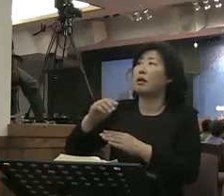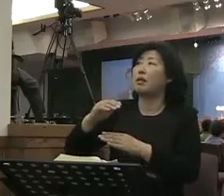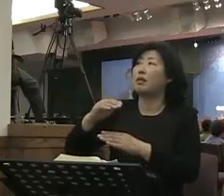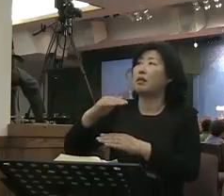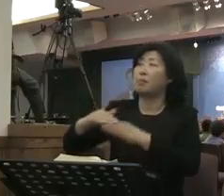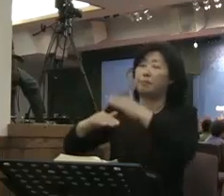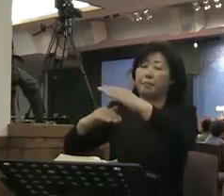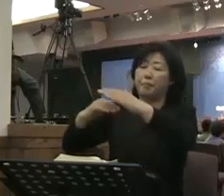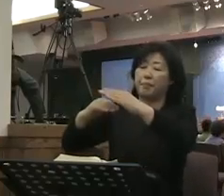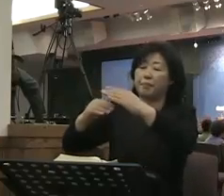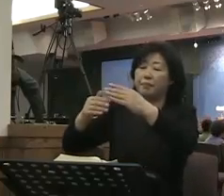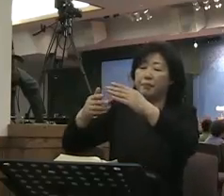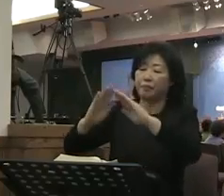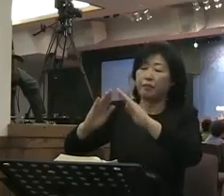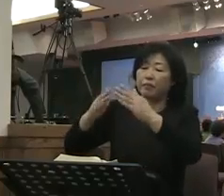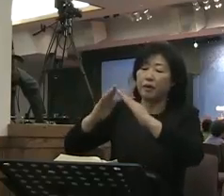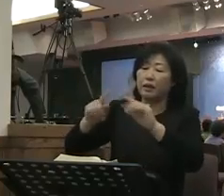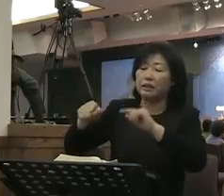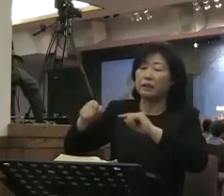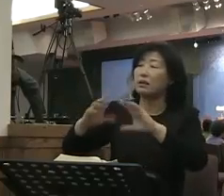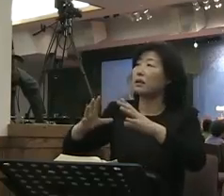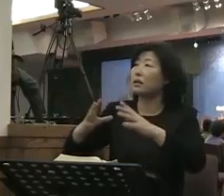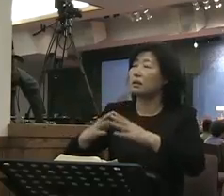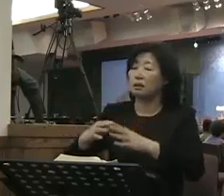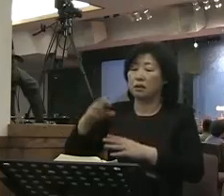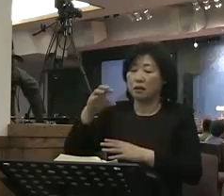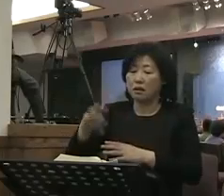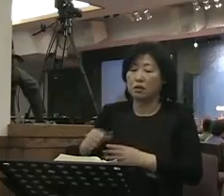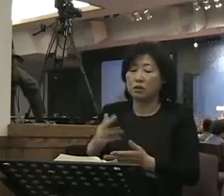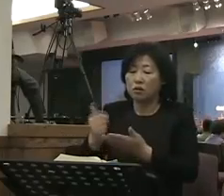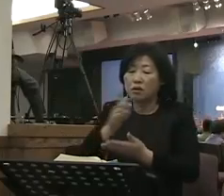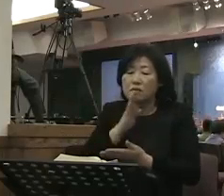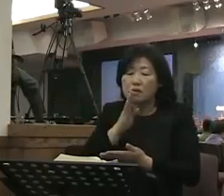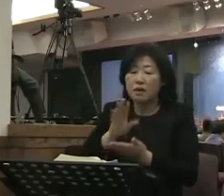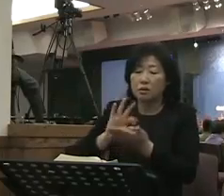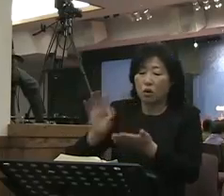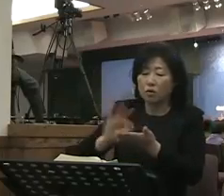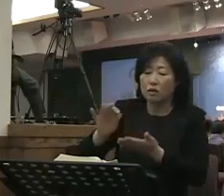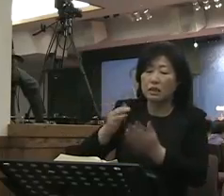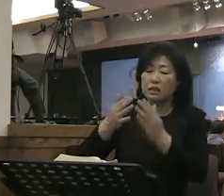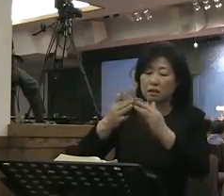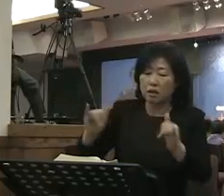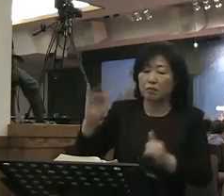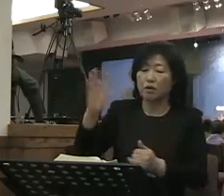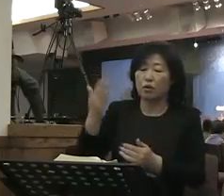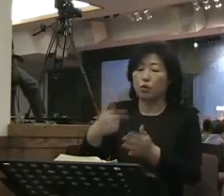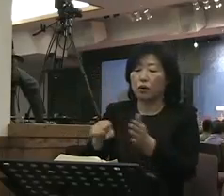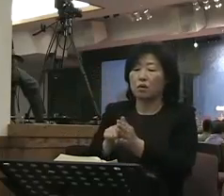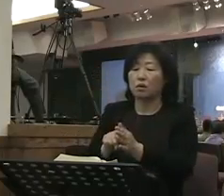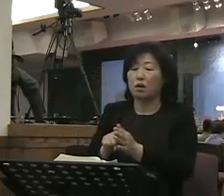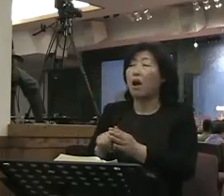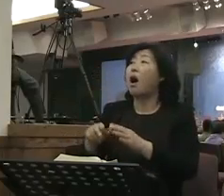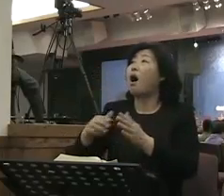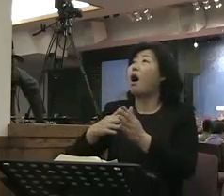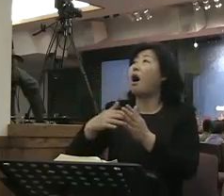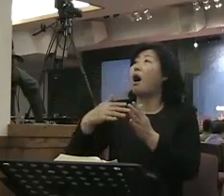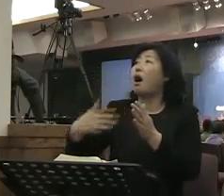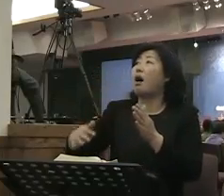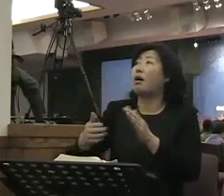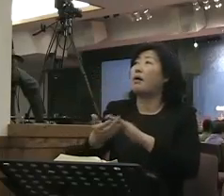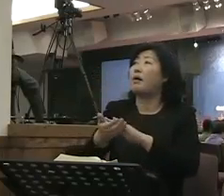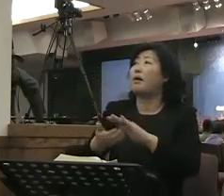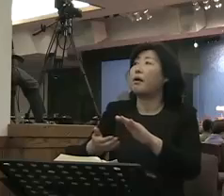세상에서 주님께서 정말 사용할 수 있는 사람들이 되기 위해서 아직도 진행되고 있는